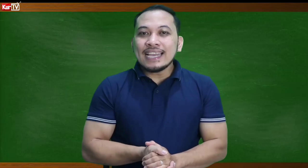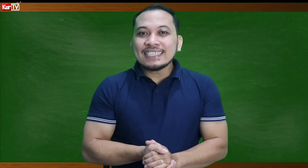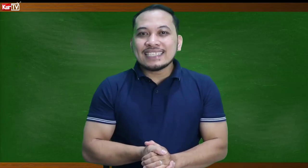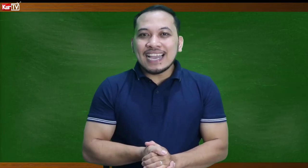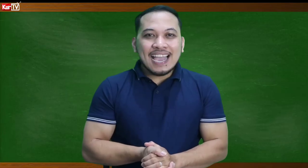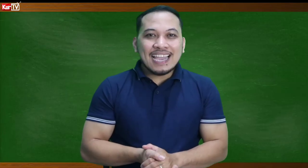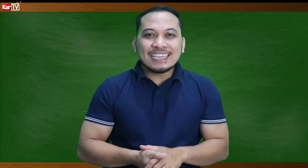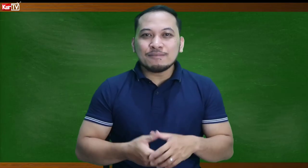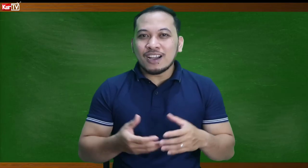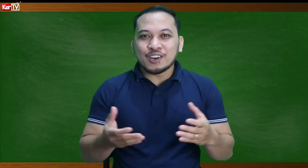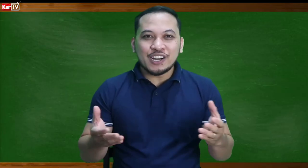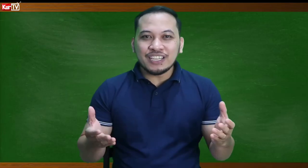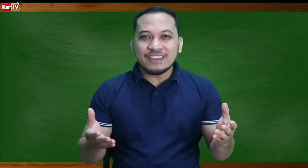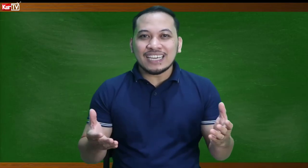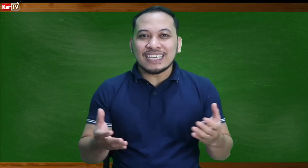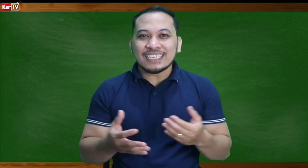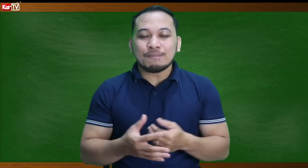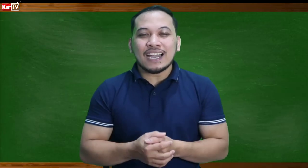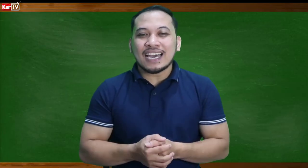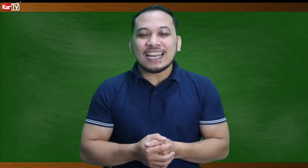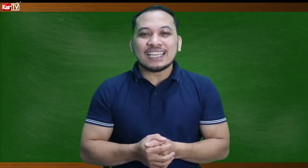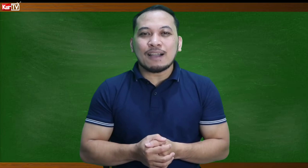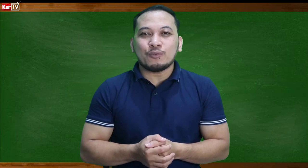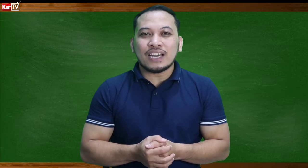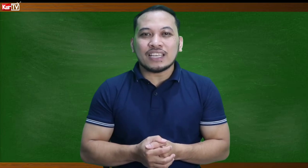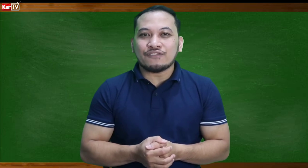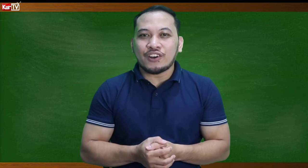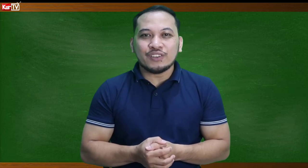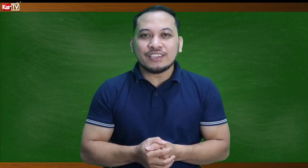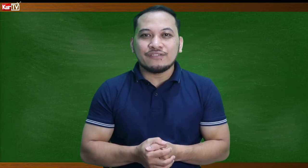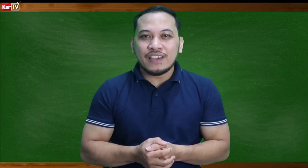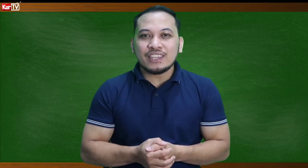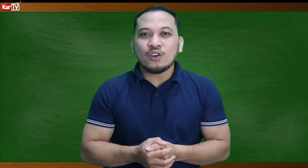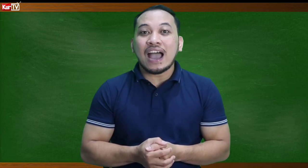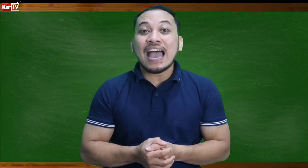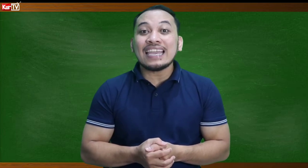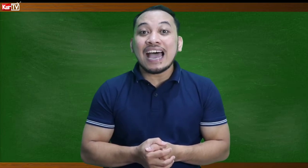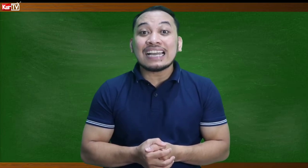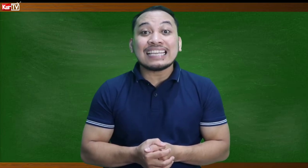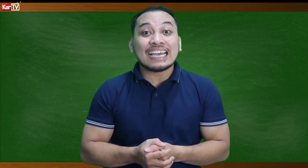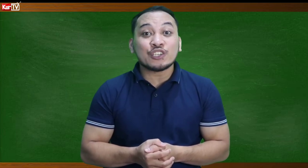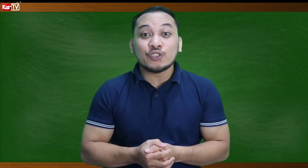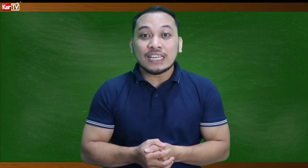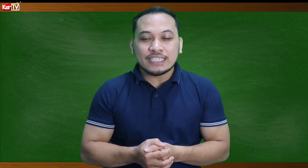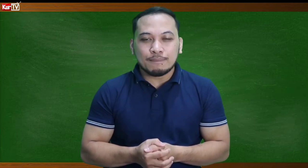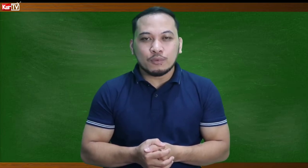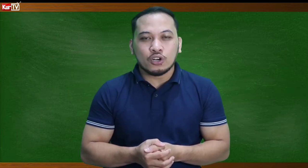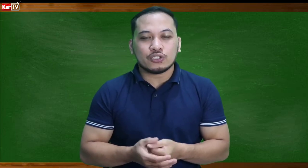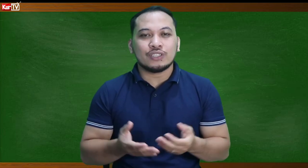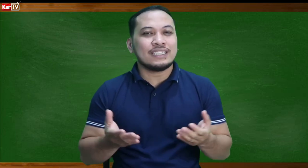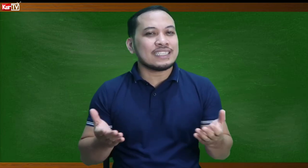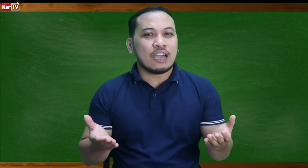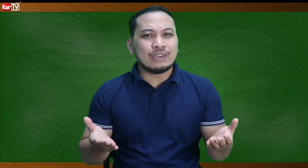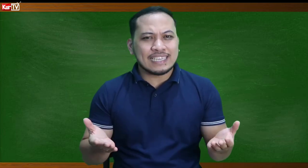Yes, guys! Mga Kirby Vinatics, ang pag-aaralan nga po natin for today's video ay ang national symbol. So, this is how we